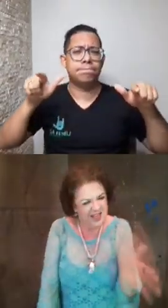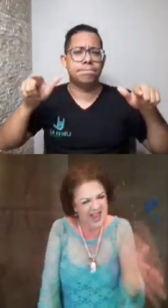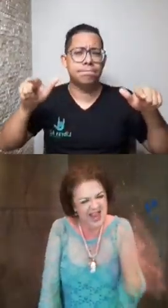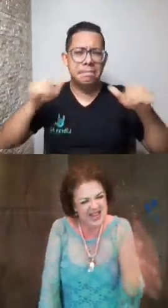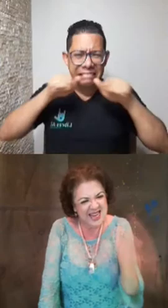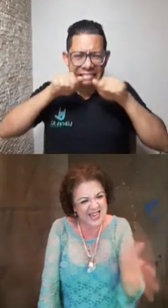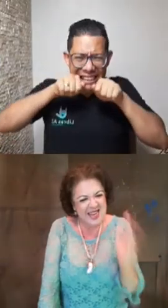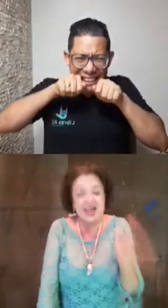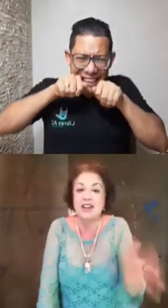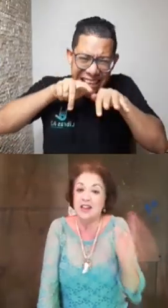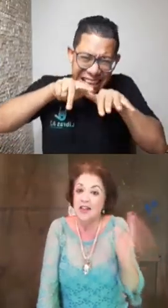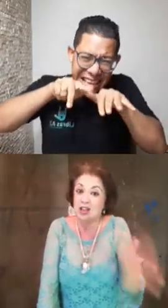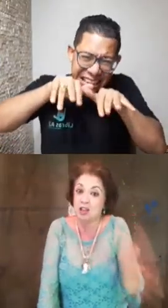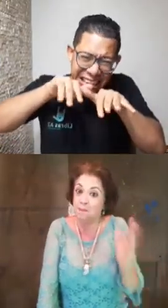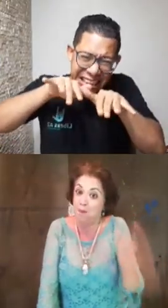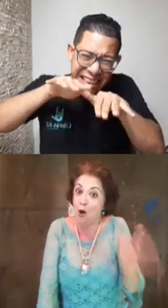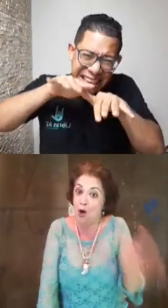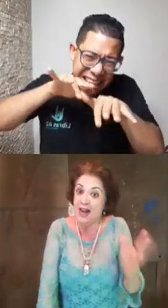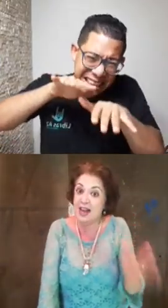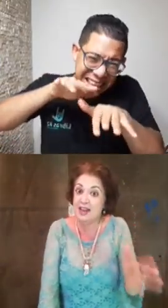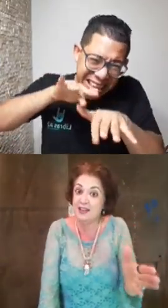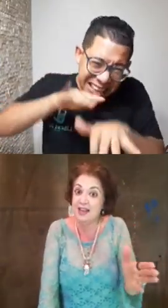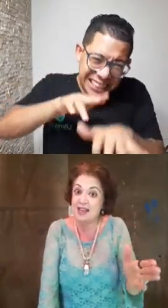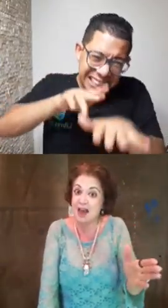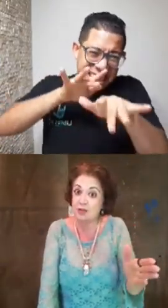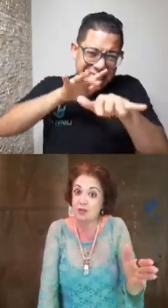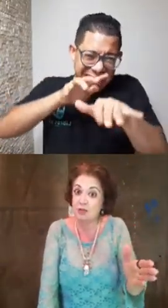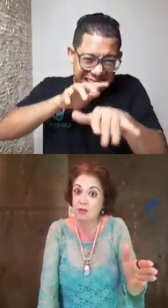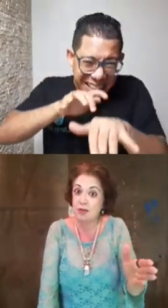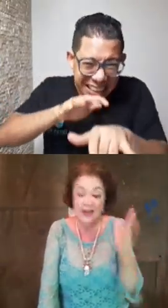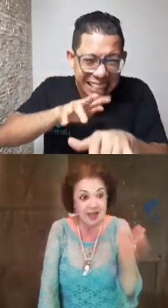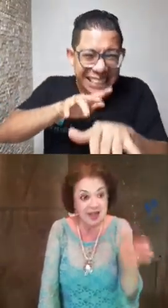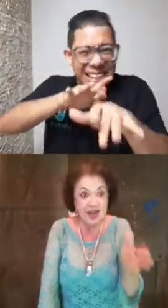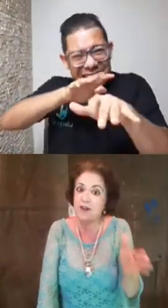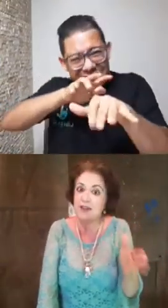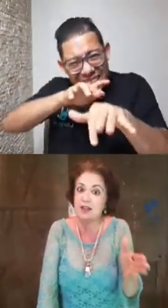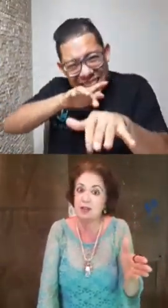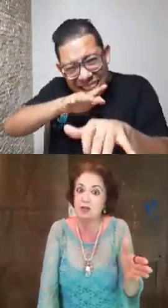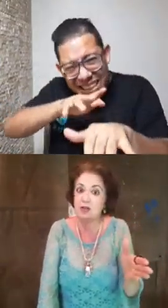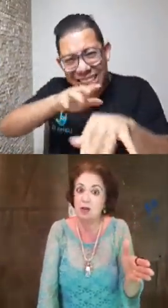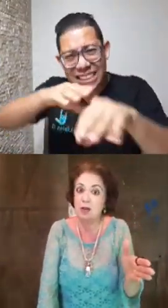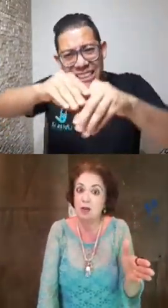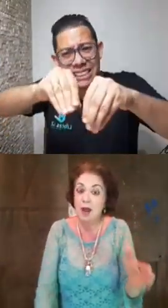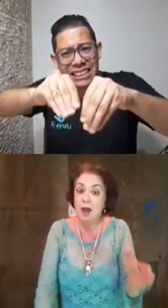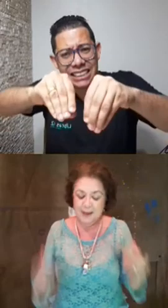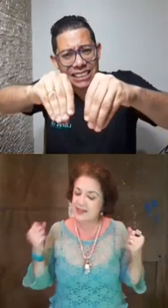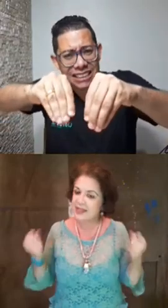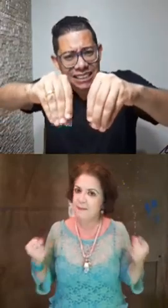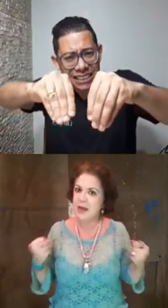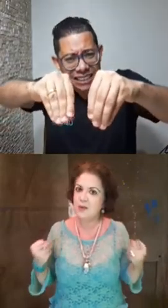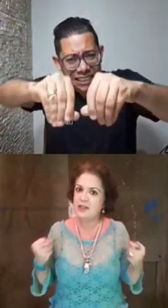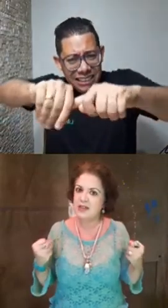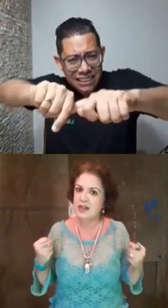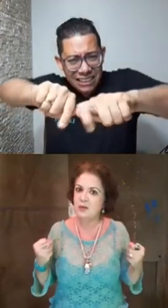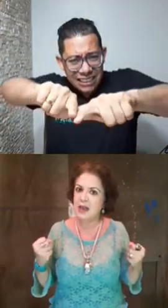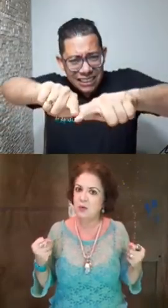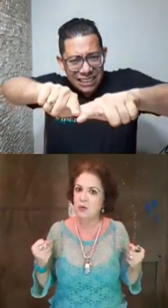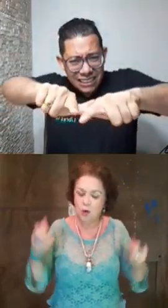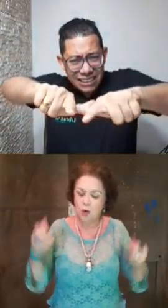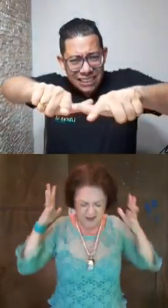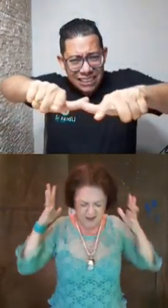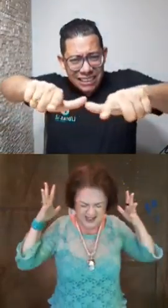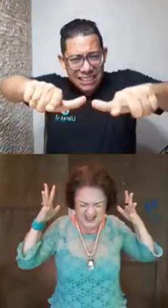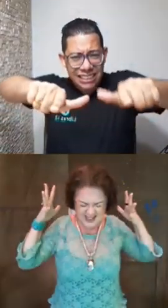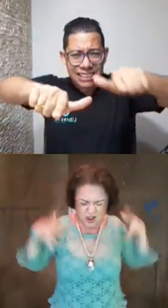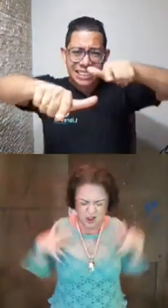porque ele queria transpor aquele deserto. Ele queria fazer isso. Parecia meio insano, meio